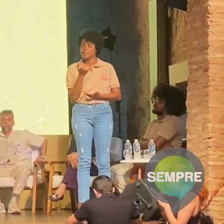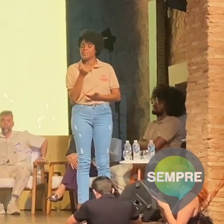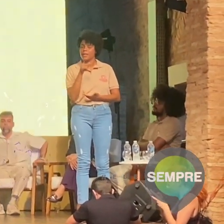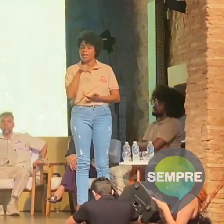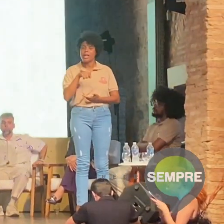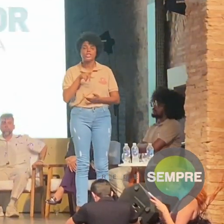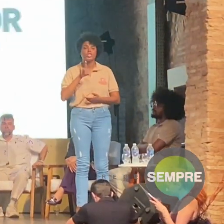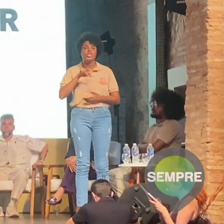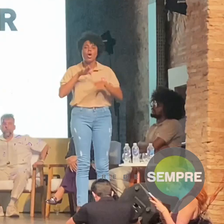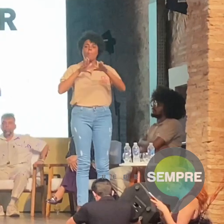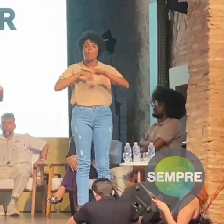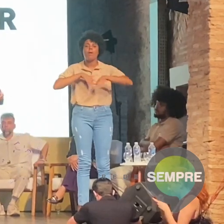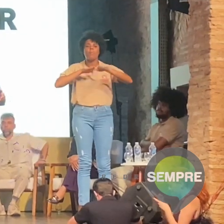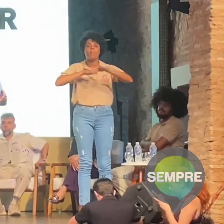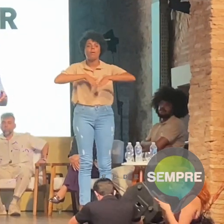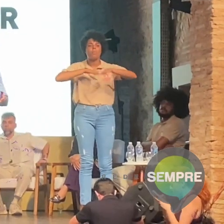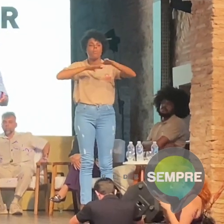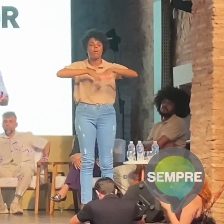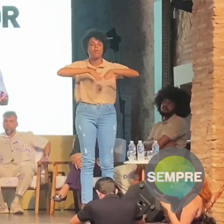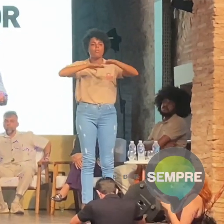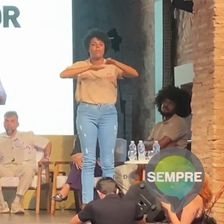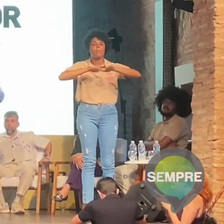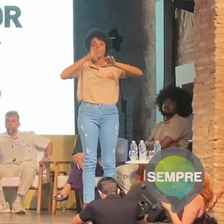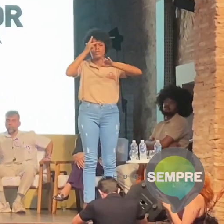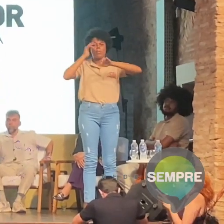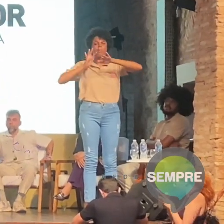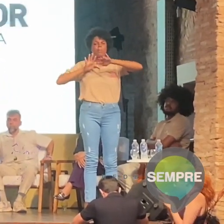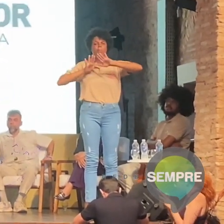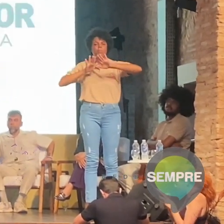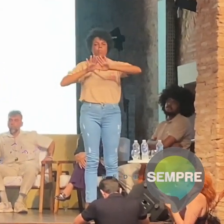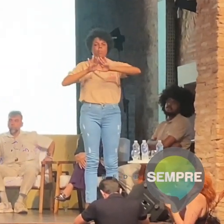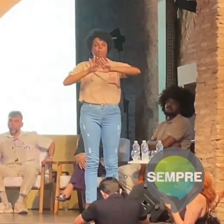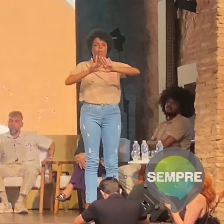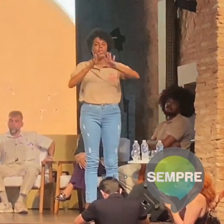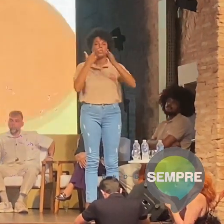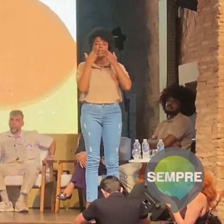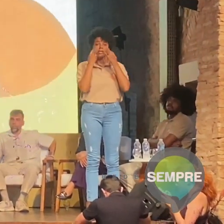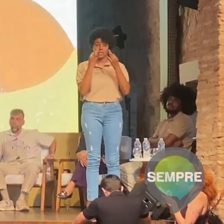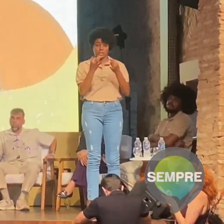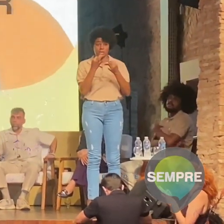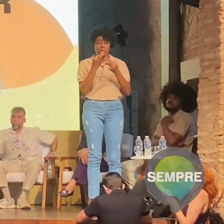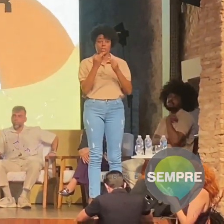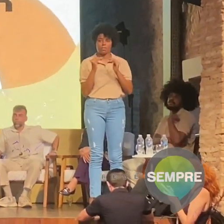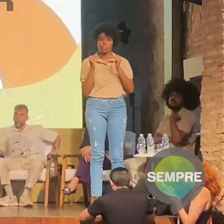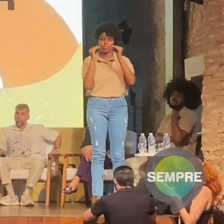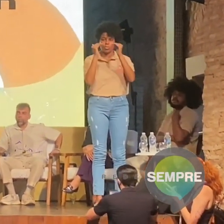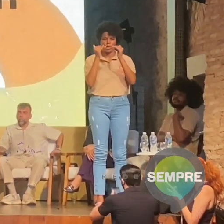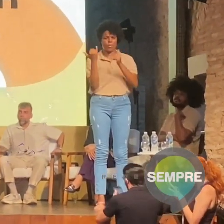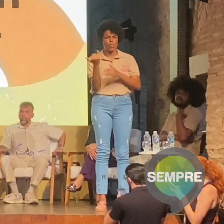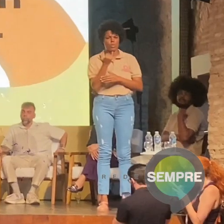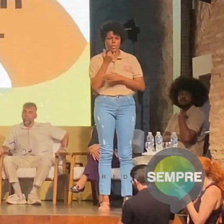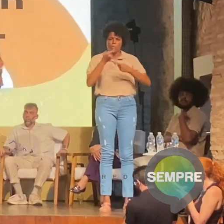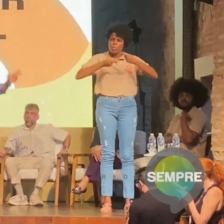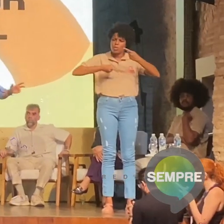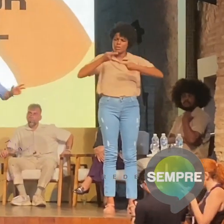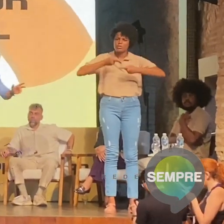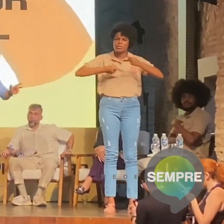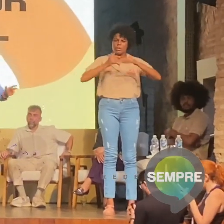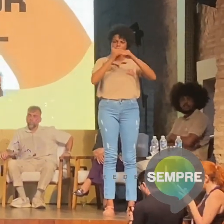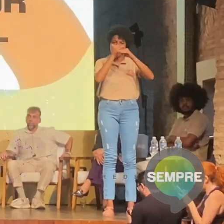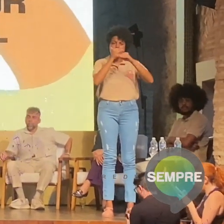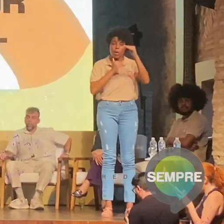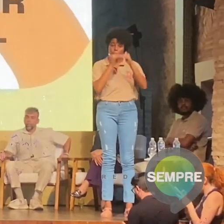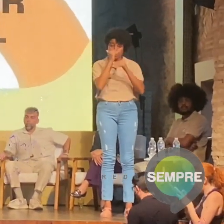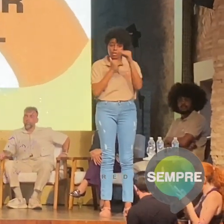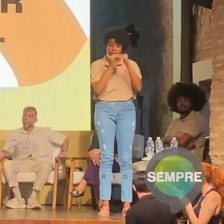uma passeata, uma caminhada para chamar a atenção das autoridades da importância de ter políticas de equidade